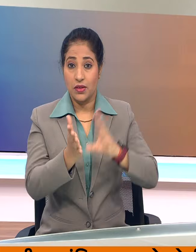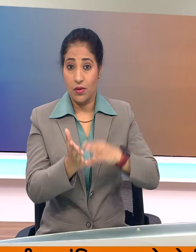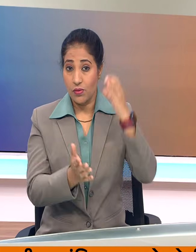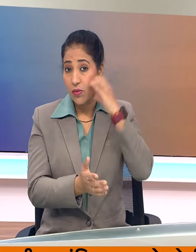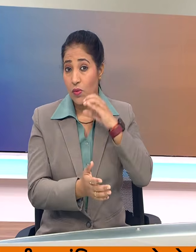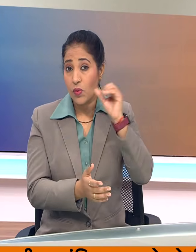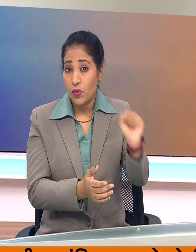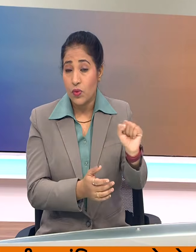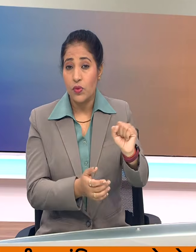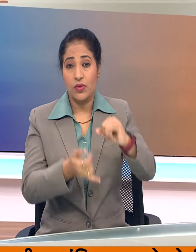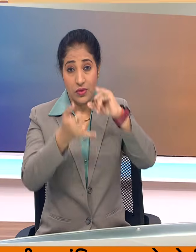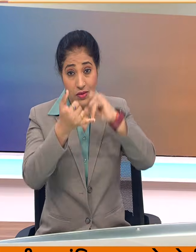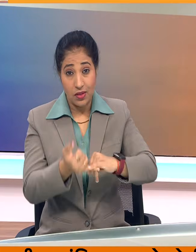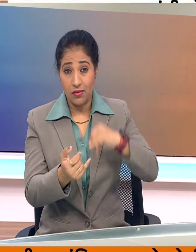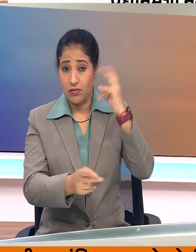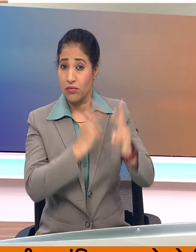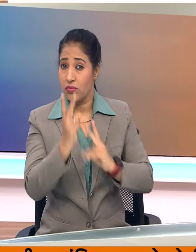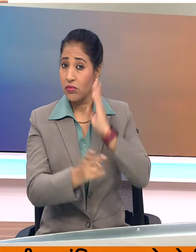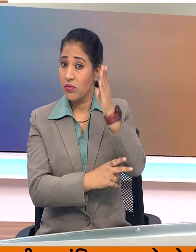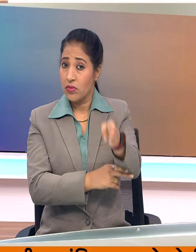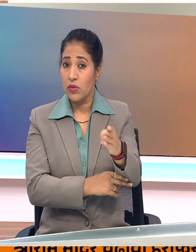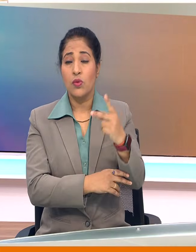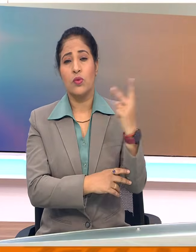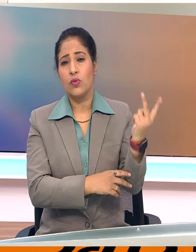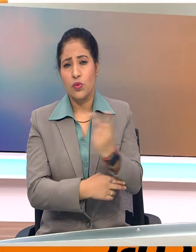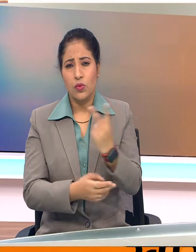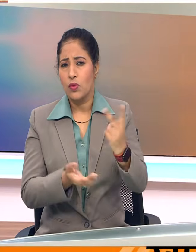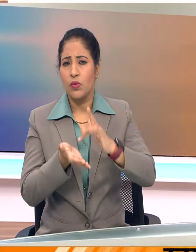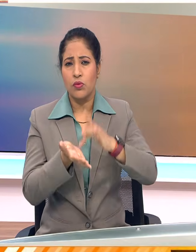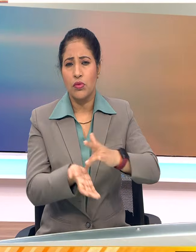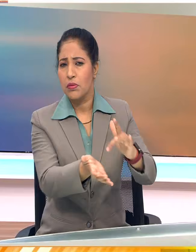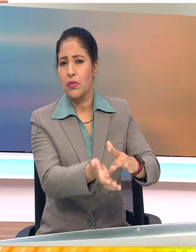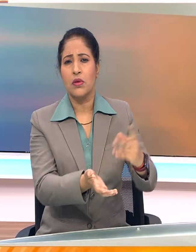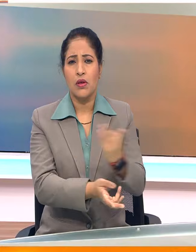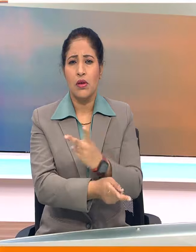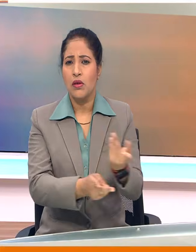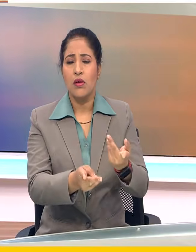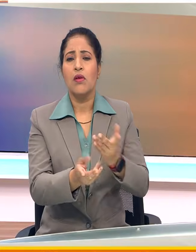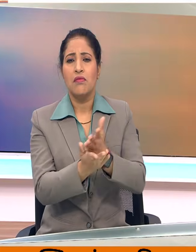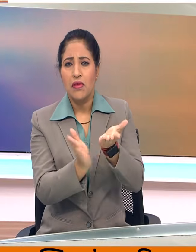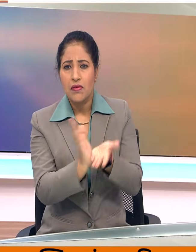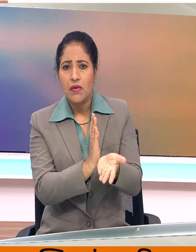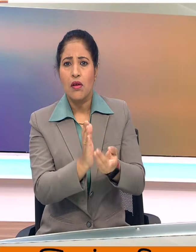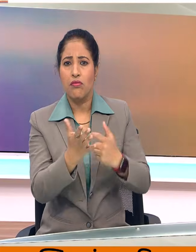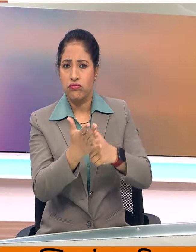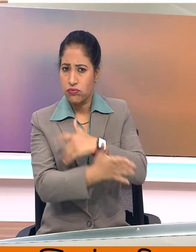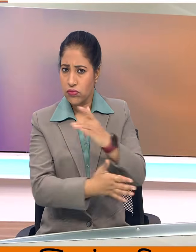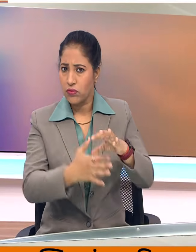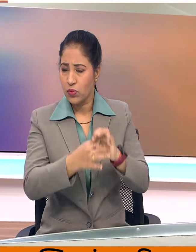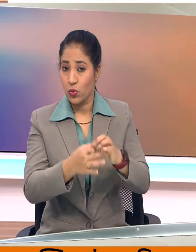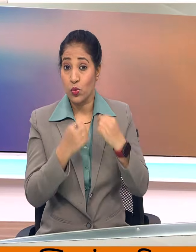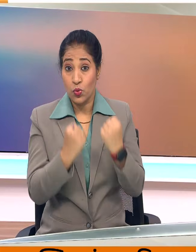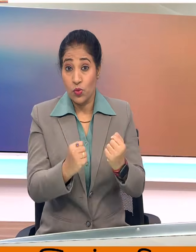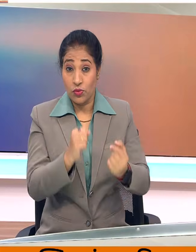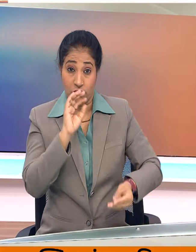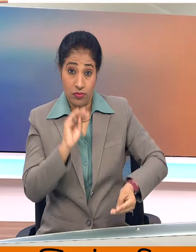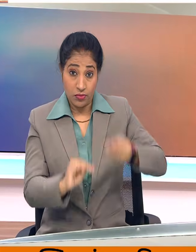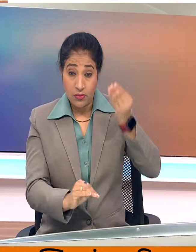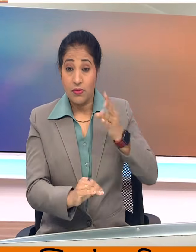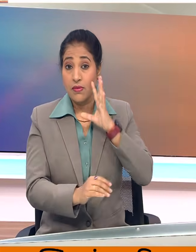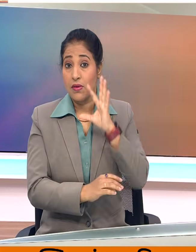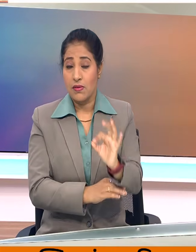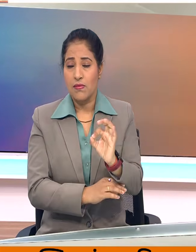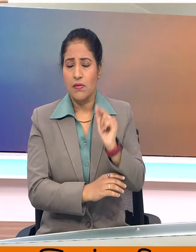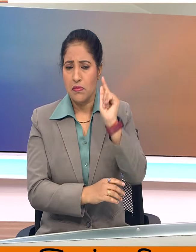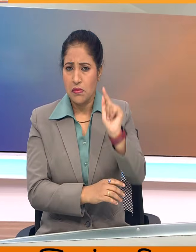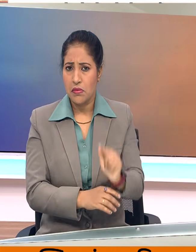प्रधानमंत्री नरेंद्र मोदी की सेशल्स यात्रा के दौरान दोनों देशों के बीच द्विपक्षीय संबंधों को नई मजबूती देते हुए